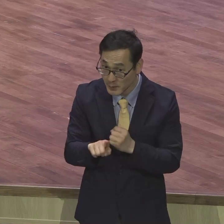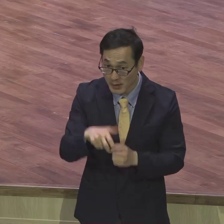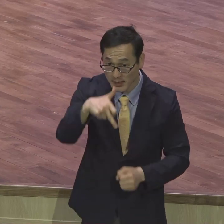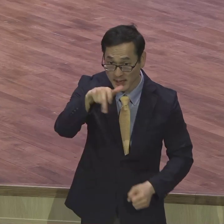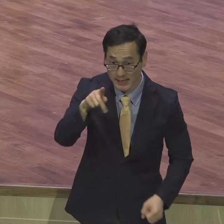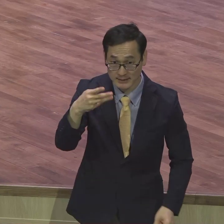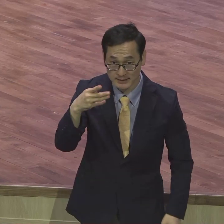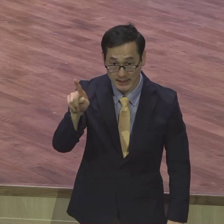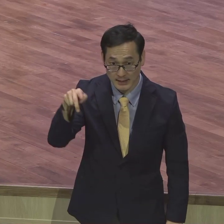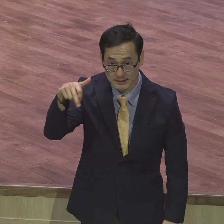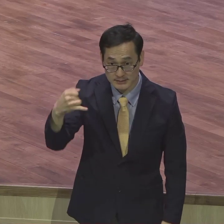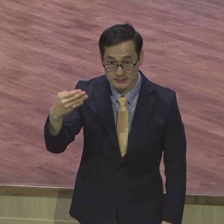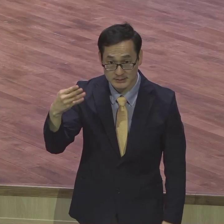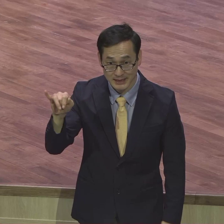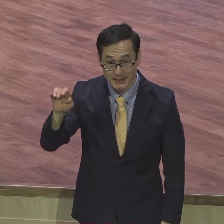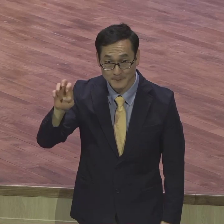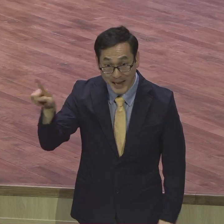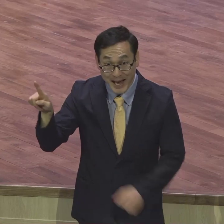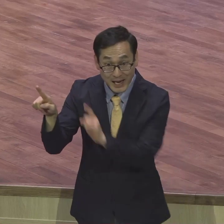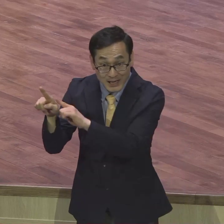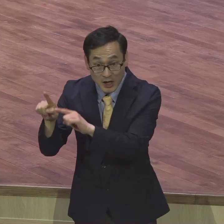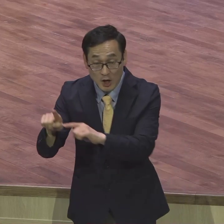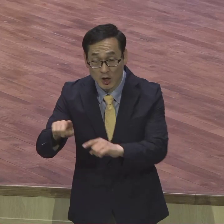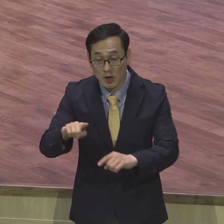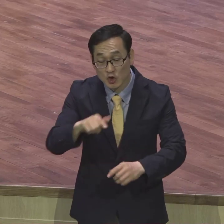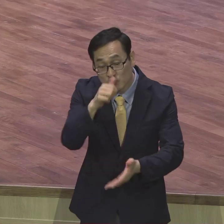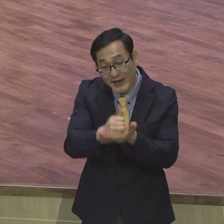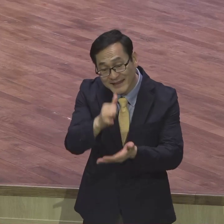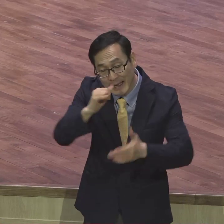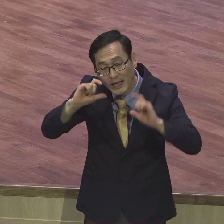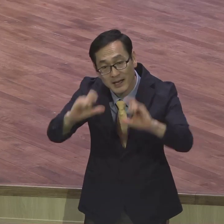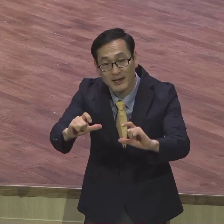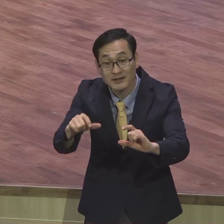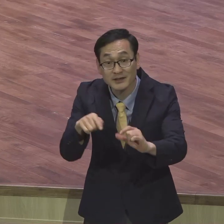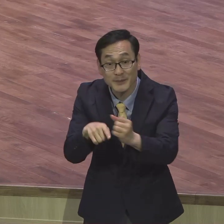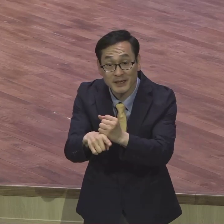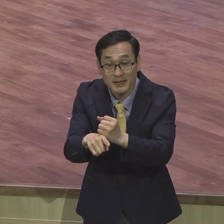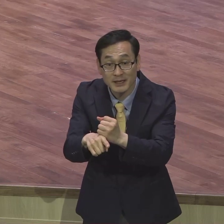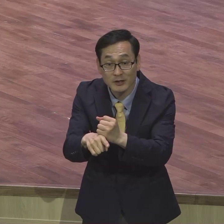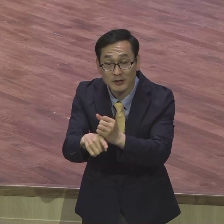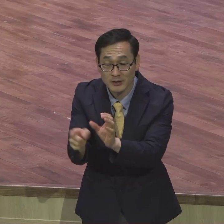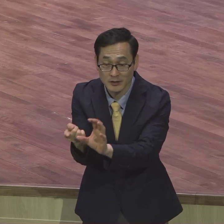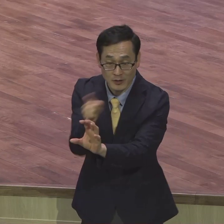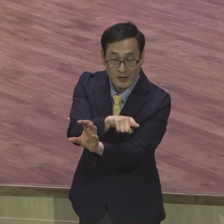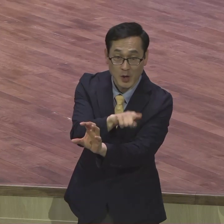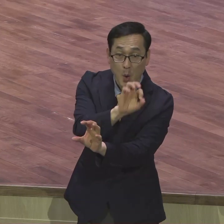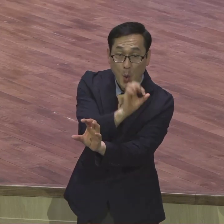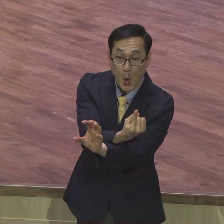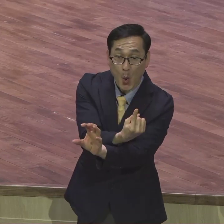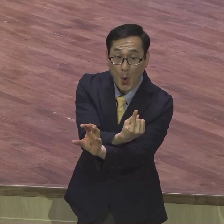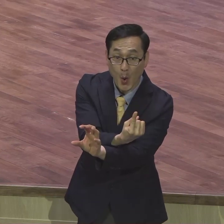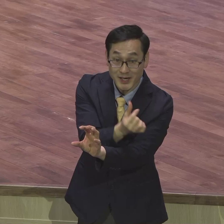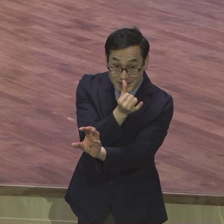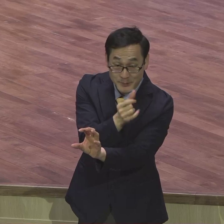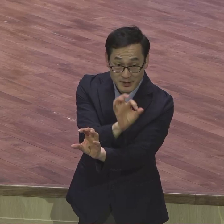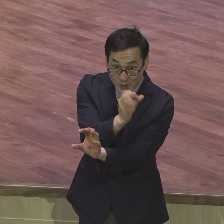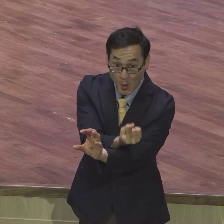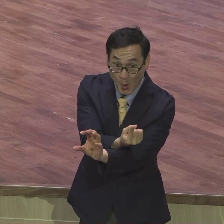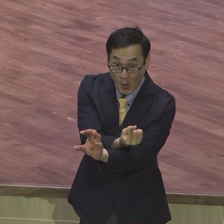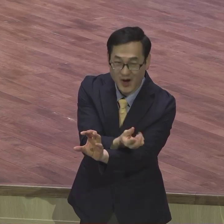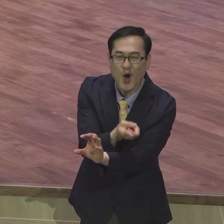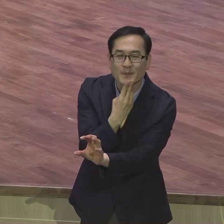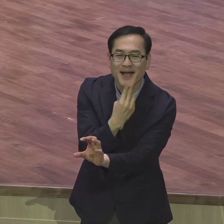카타그리마 이 말은 정죄한다는 거예요. 정죄 너 죄 있지 않냐 정죄 한다라는 뜻이고 우 카타그리마 이 말은